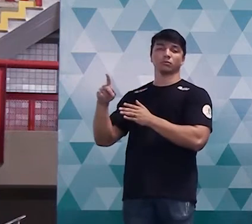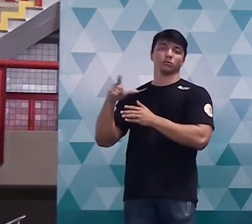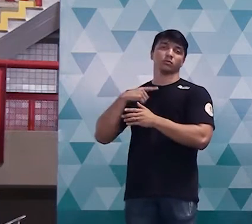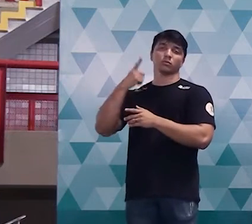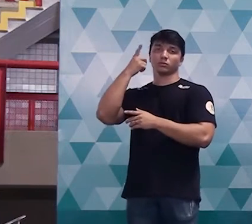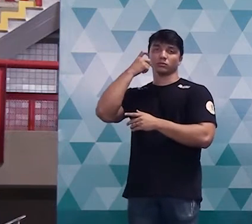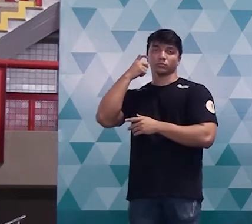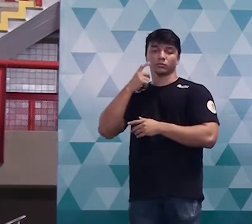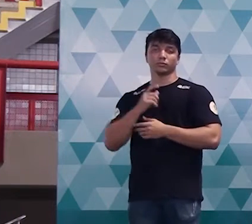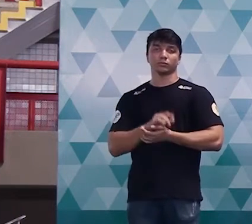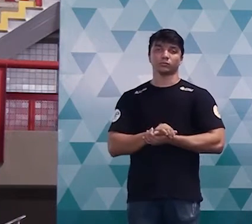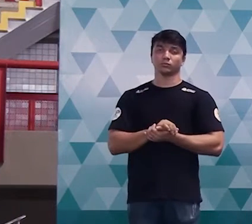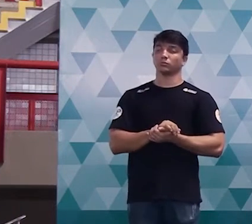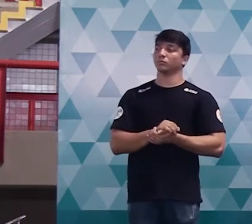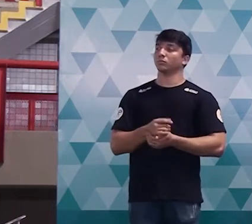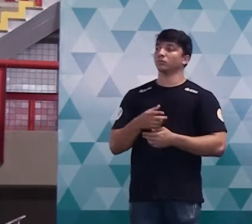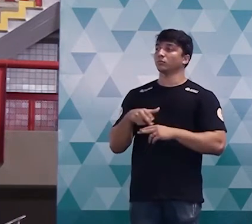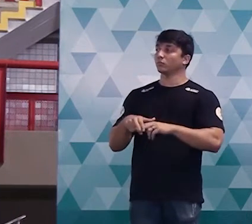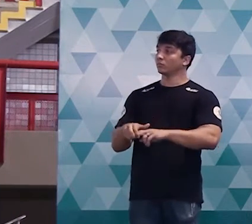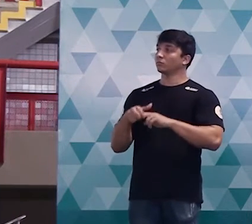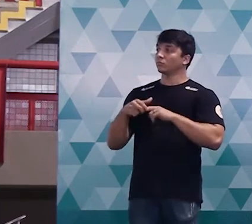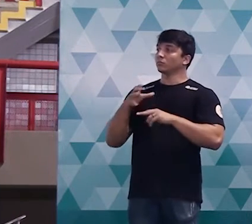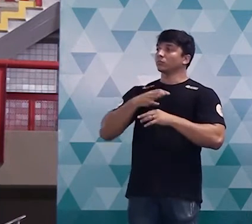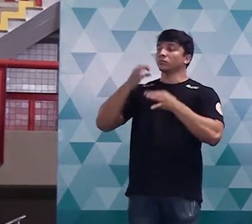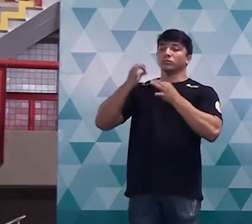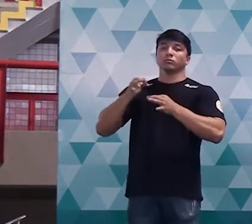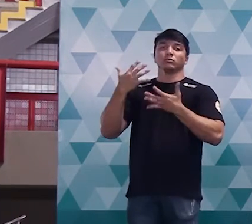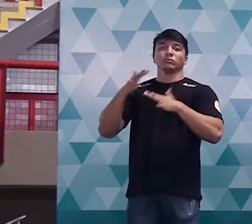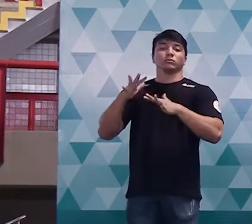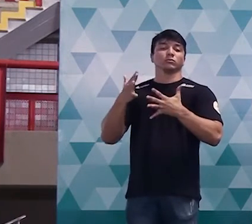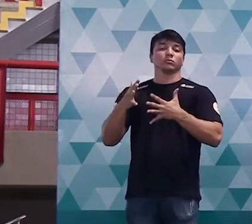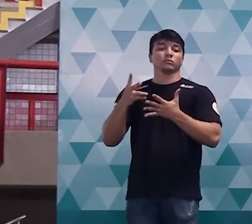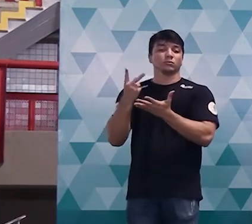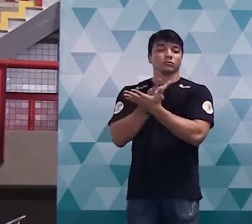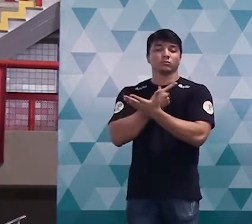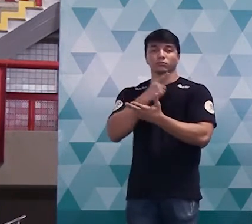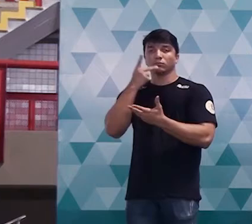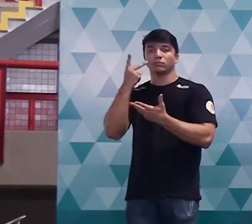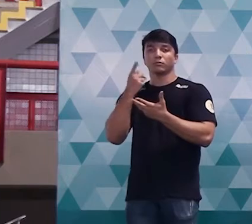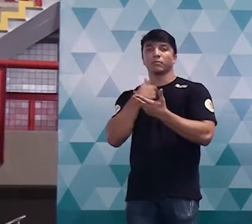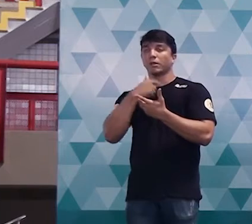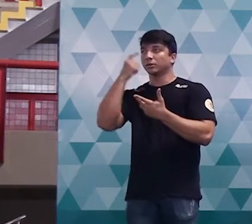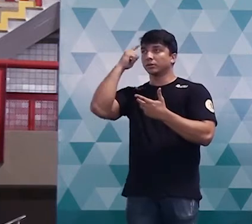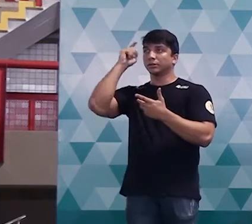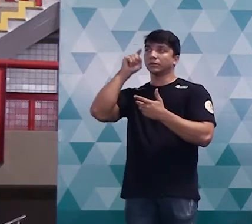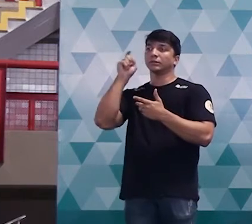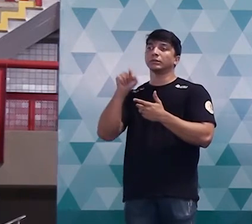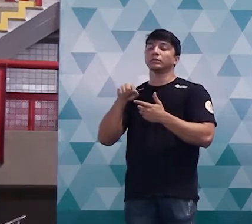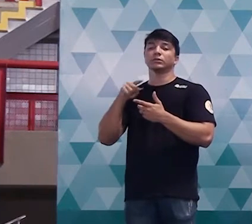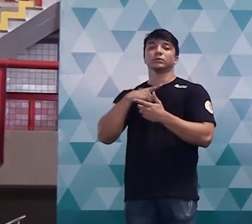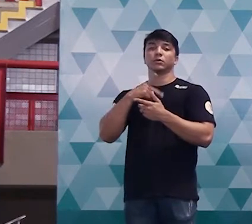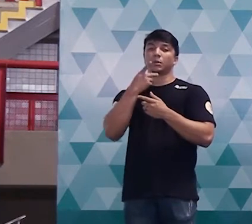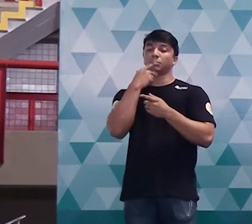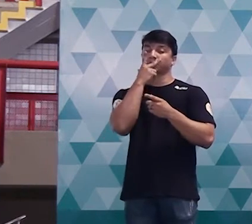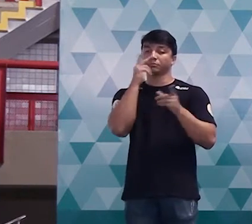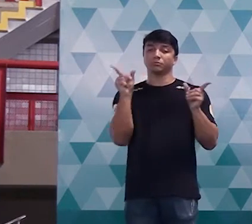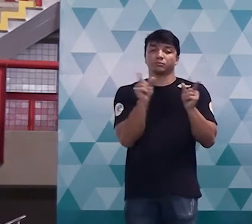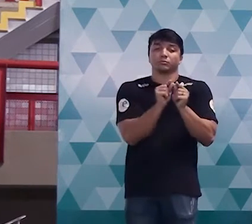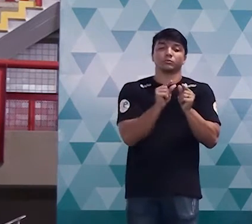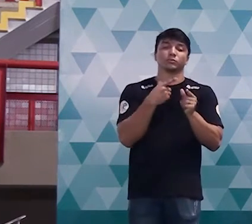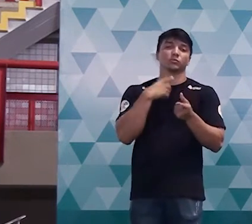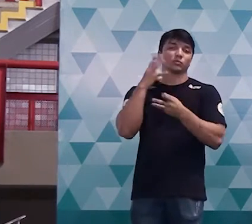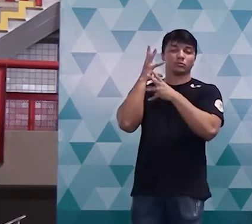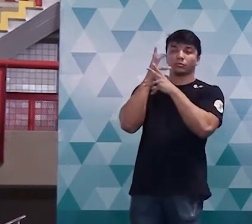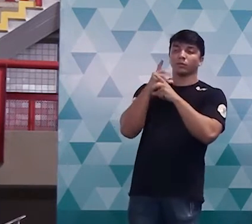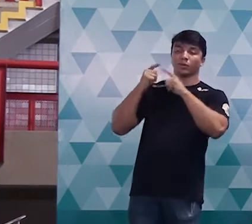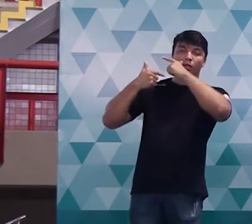tá? Então a possibilidade de ter sido causal é muito pequena, só a história tradicional ainda vê essa